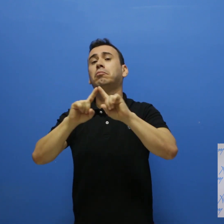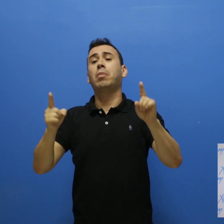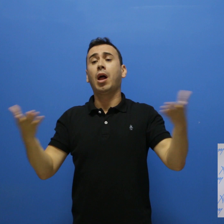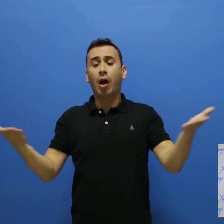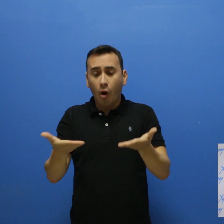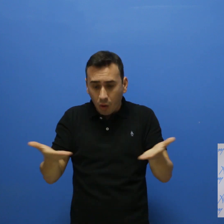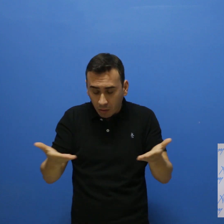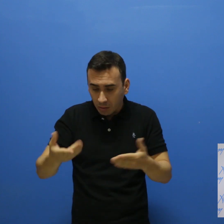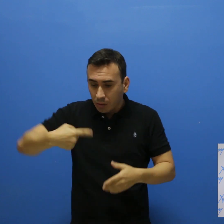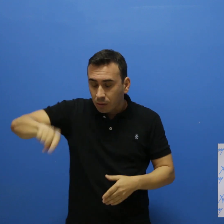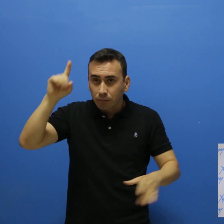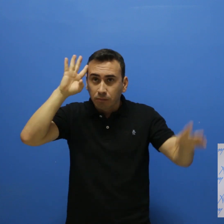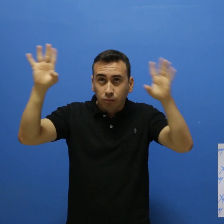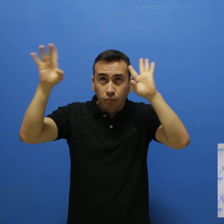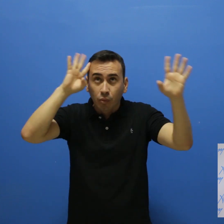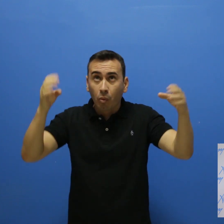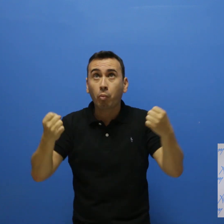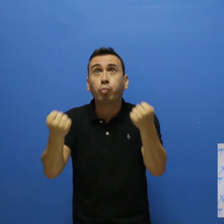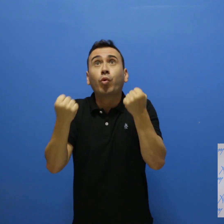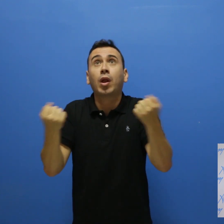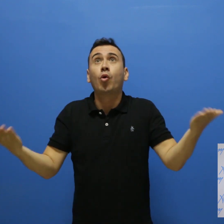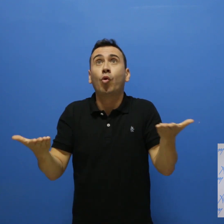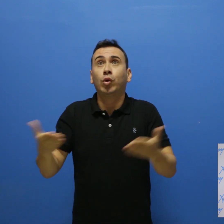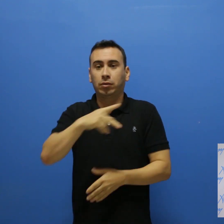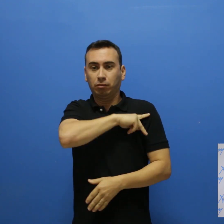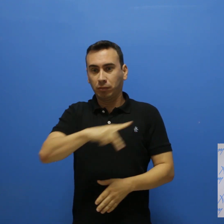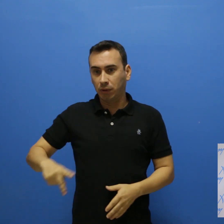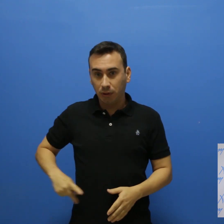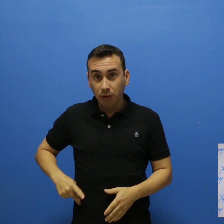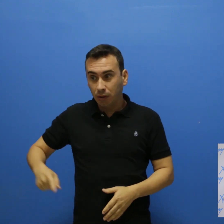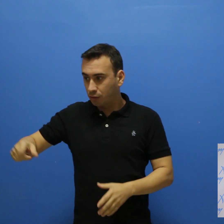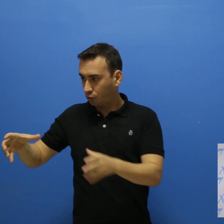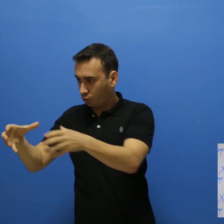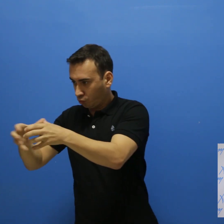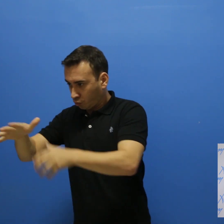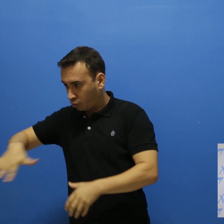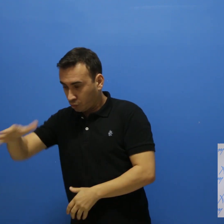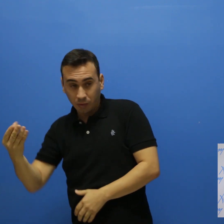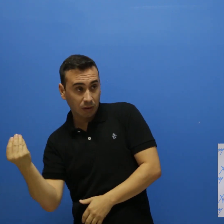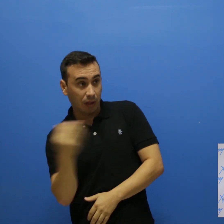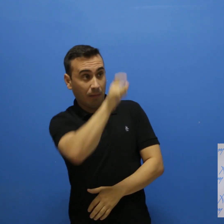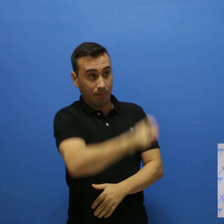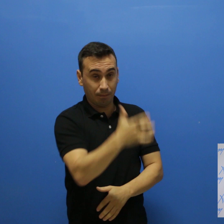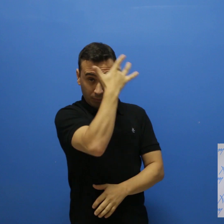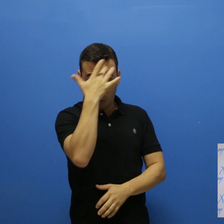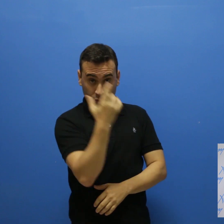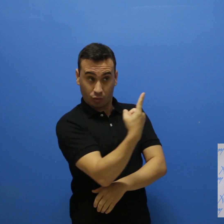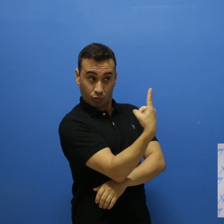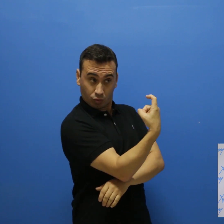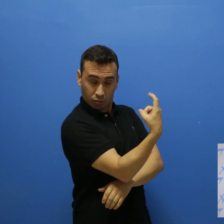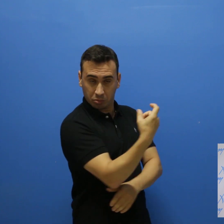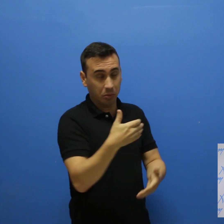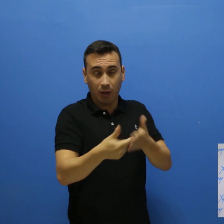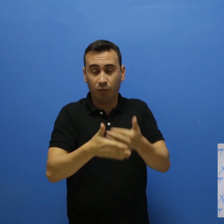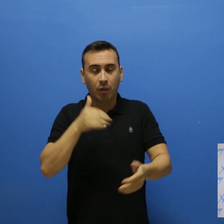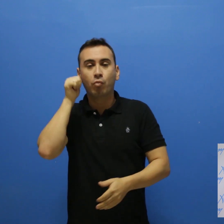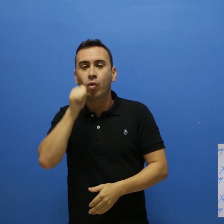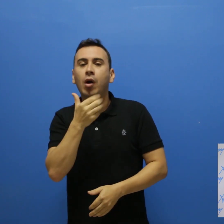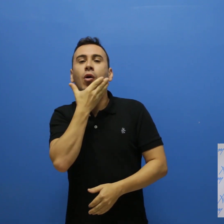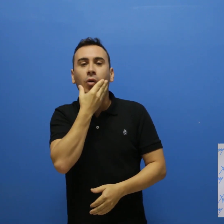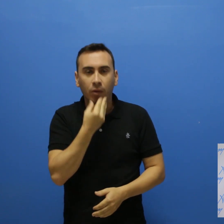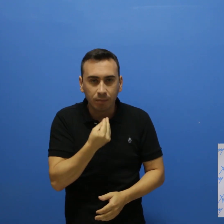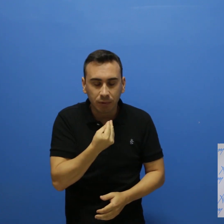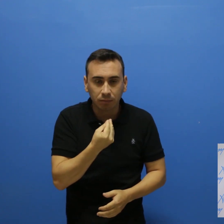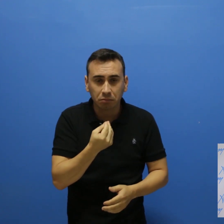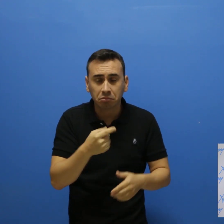nem paramos mais para pensar o poder enorme que nós entregamos a uma única pessoa, né, seja um homem ou